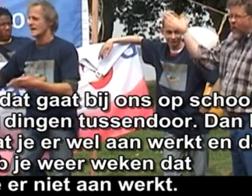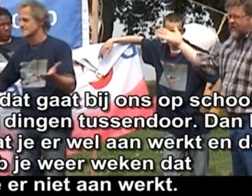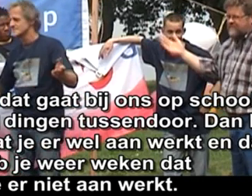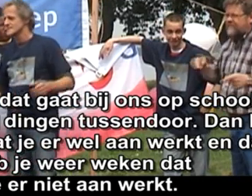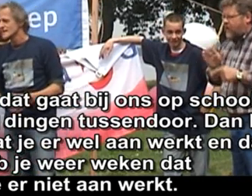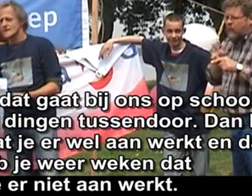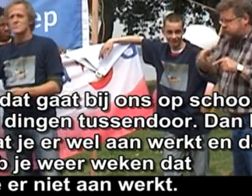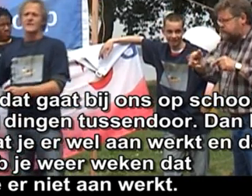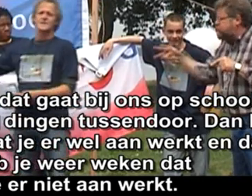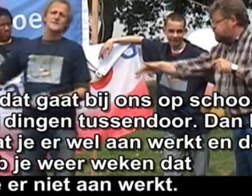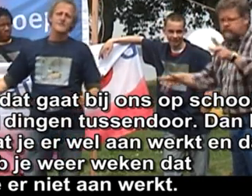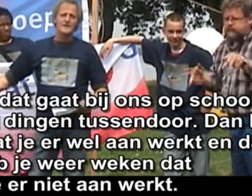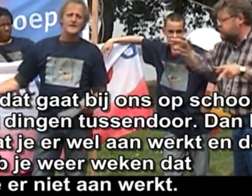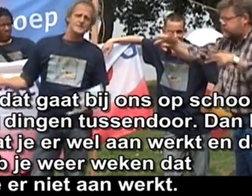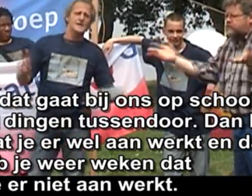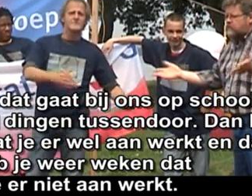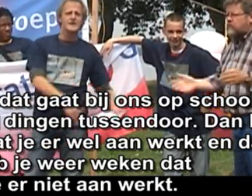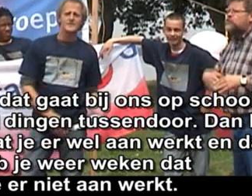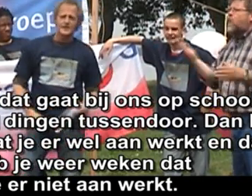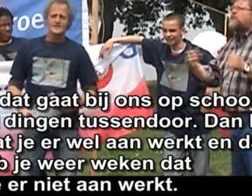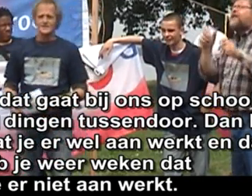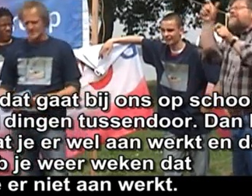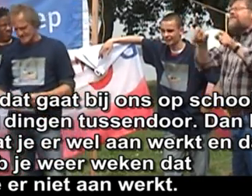ja. Dan heb je weken dat je er wel aan werkt en heb je weer een aantal weken dat je er niet aan werkt.